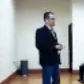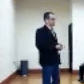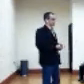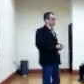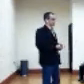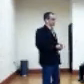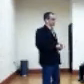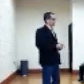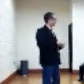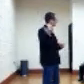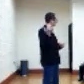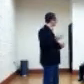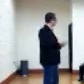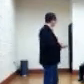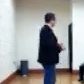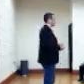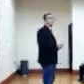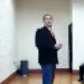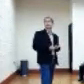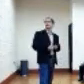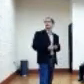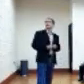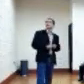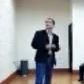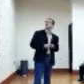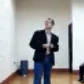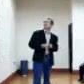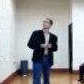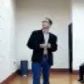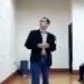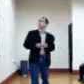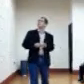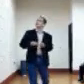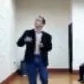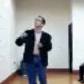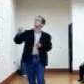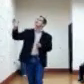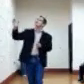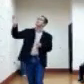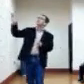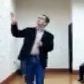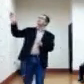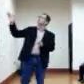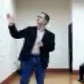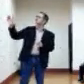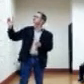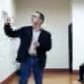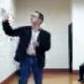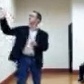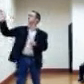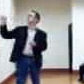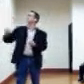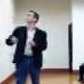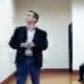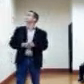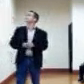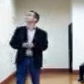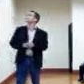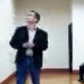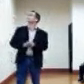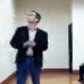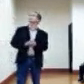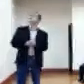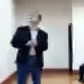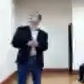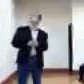fuerte, sucedió en el primer semestre. La parte teórica de aquí es bastante más modesta, pero como investigación proyectual el